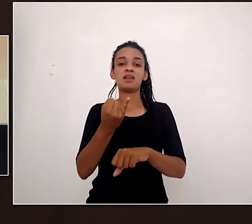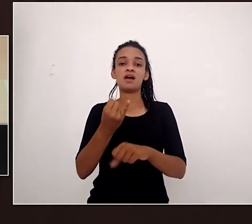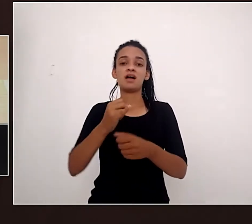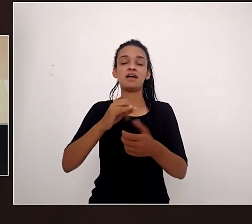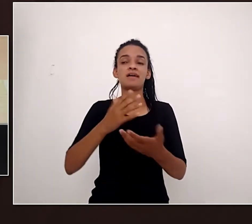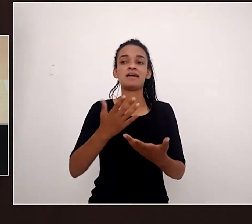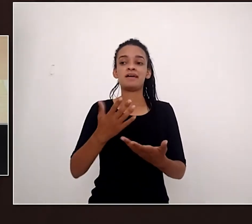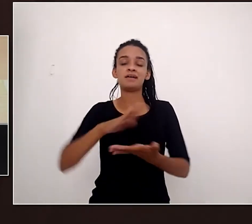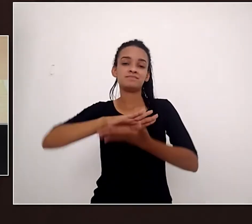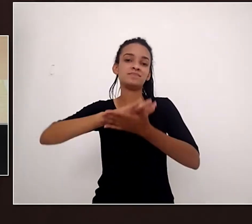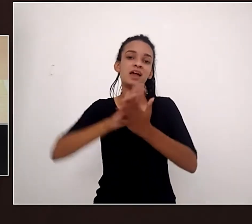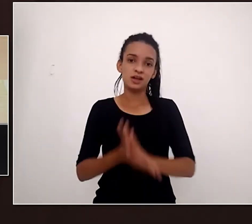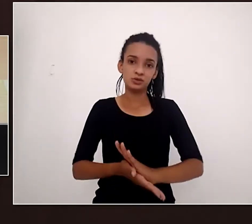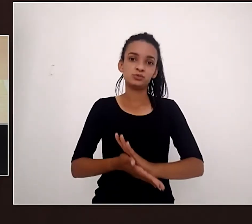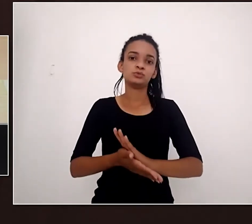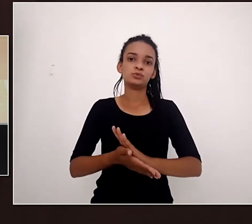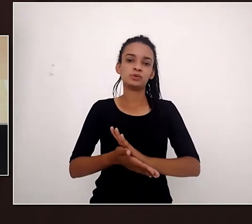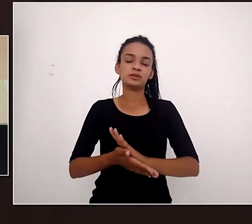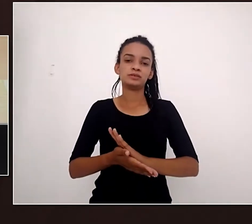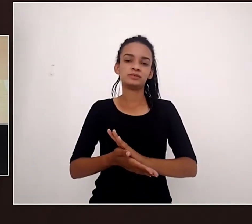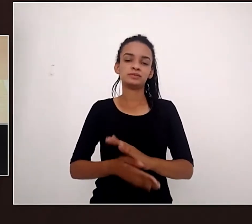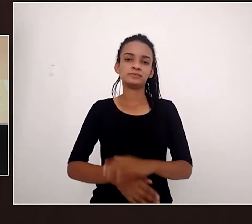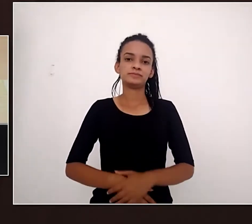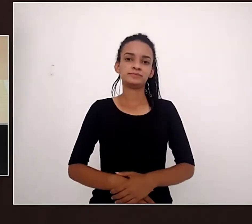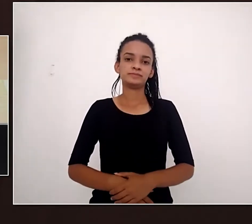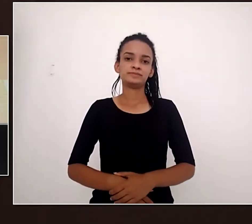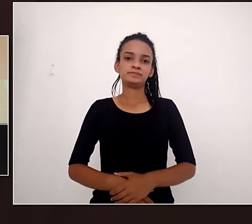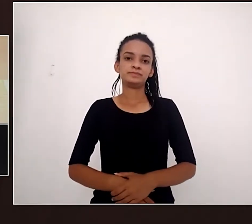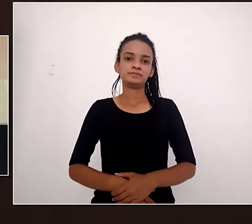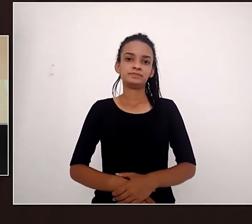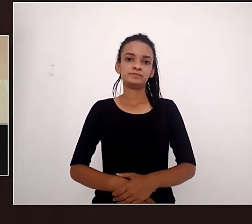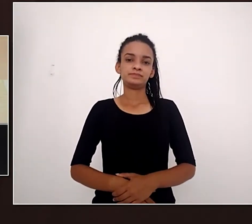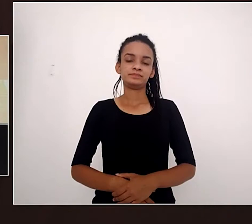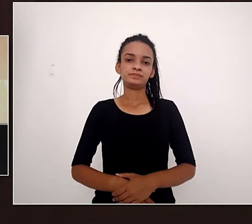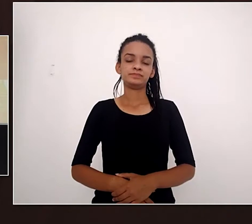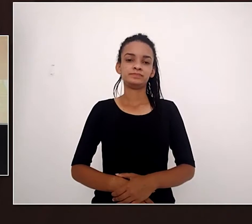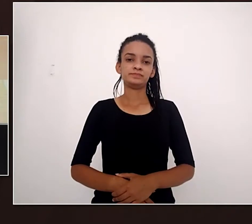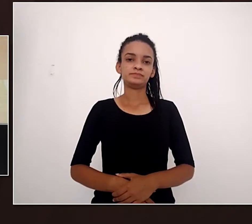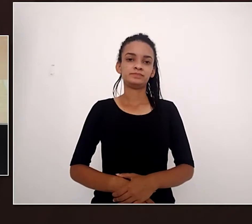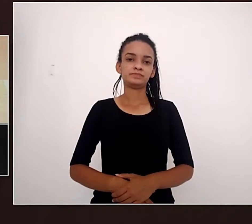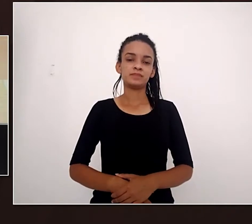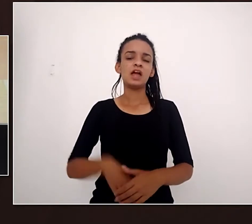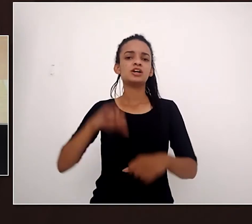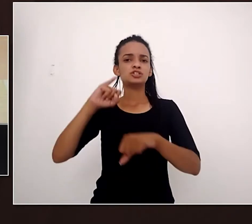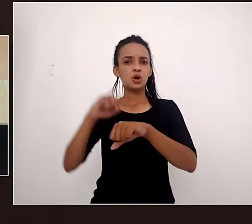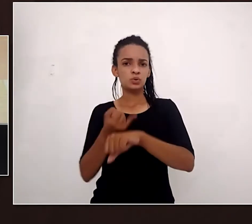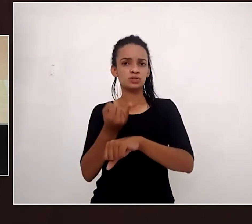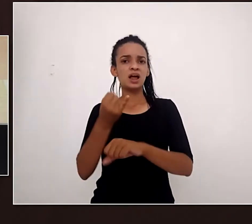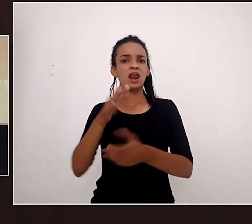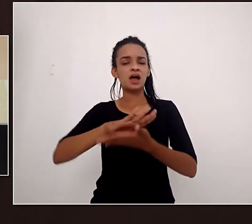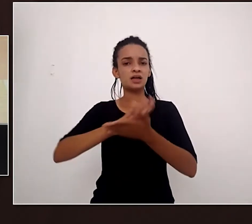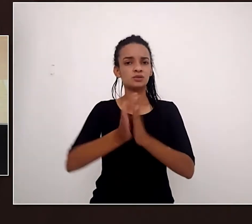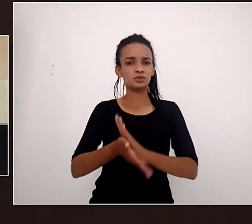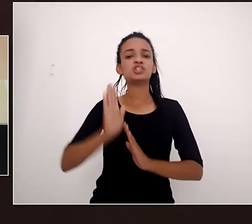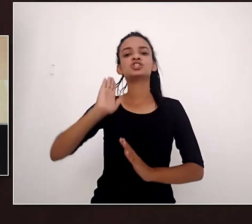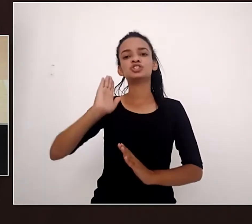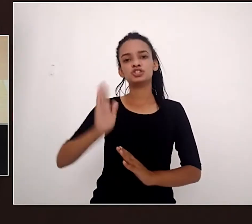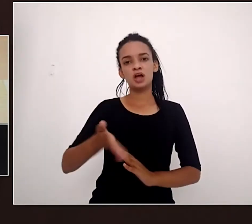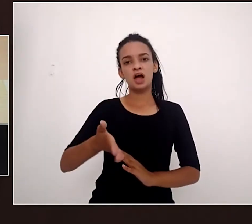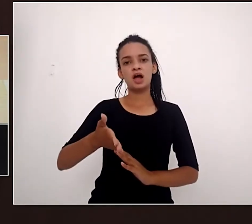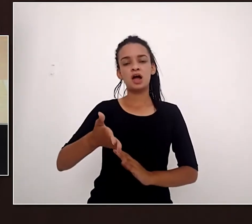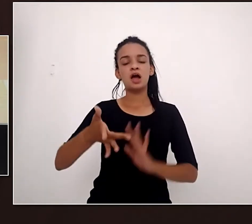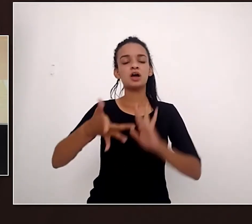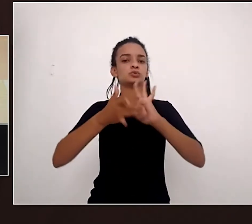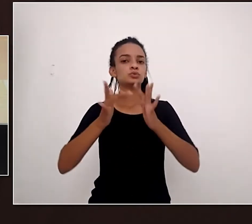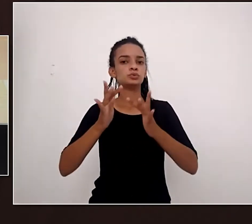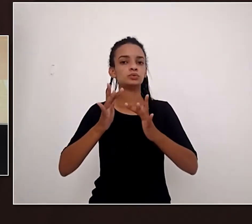do ano de Jerusalém, irmão, já estava prevista, né, pelo próprio Senhor Jesus e no Antigo Testamento. Vamos dar uma